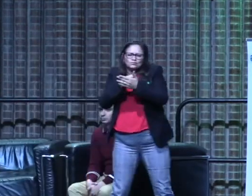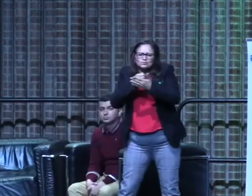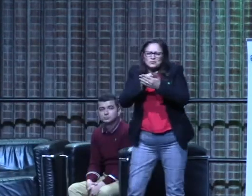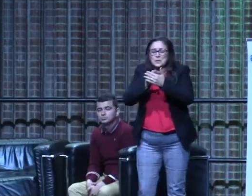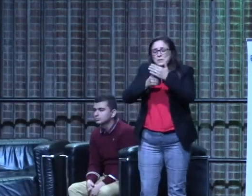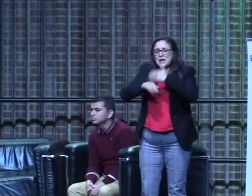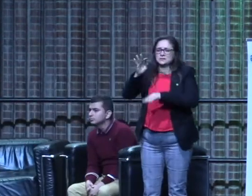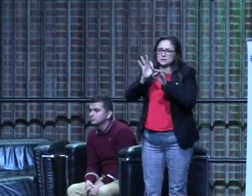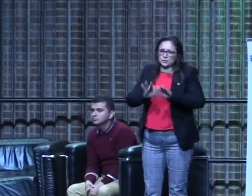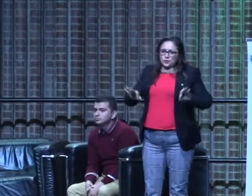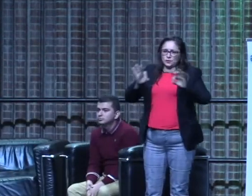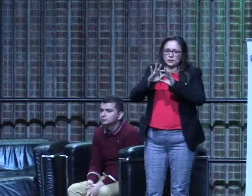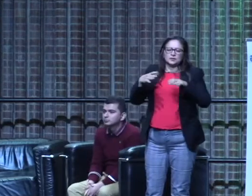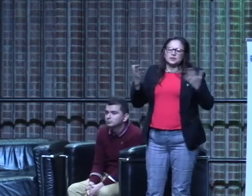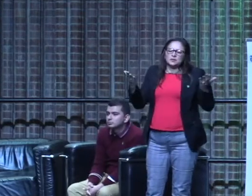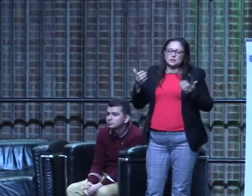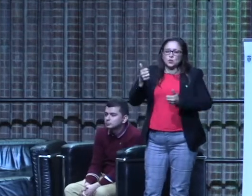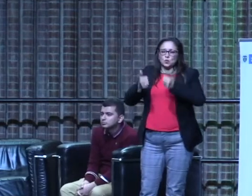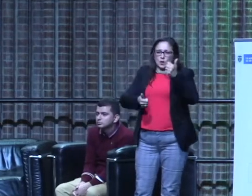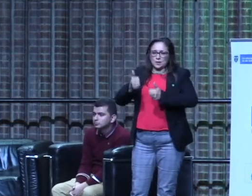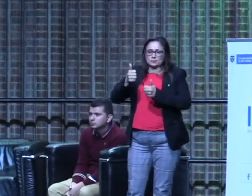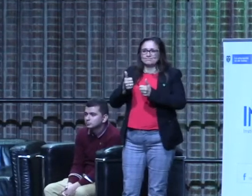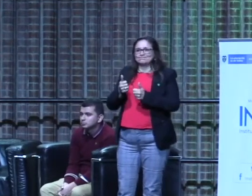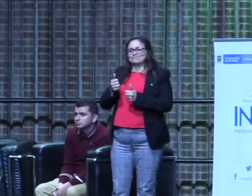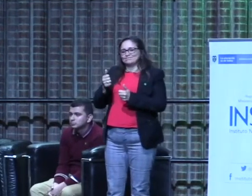Claro que sí.